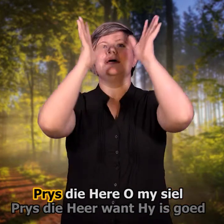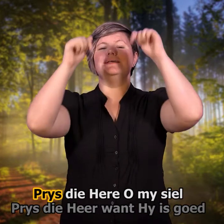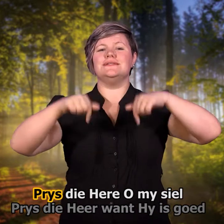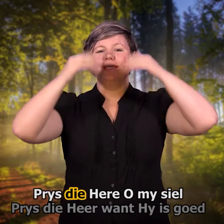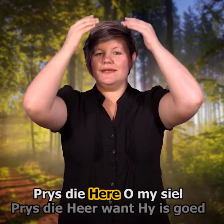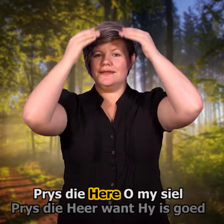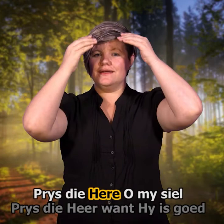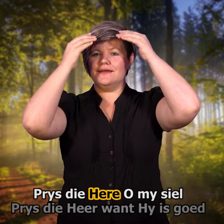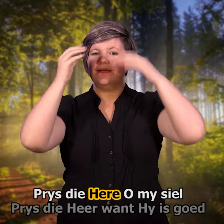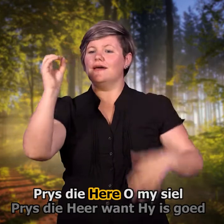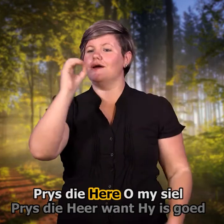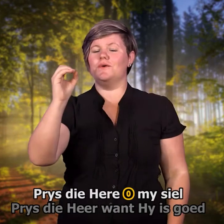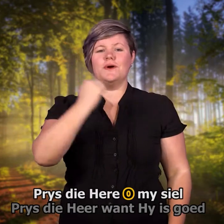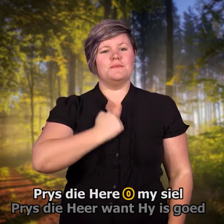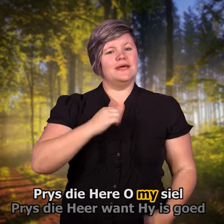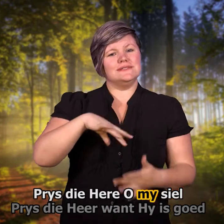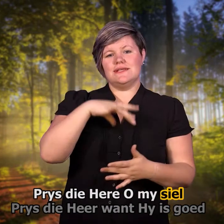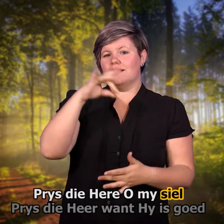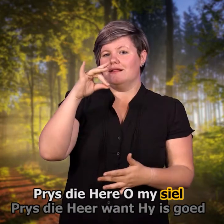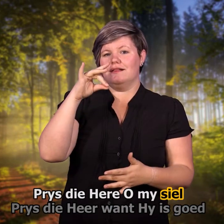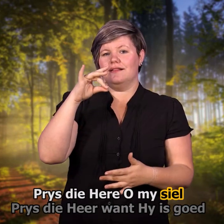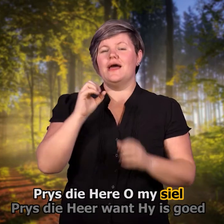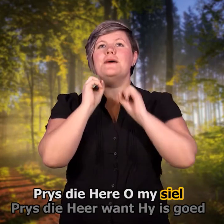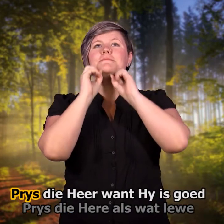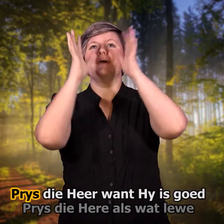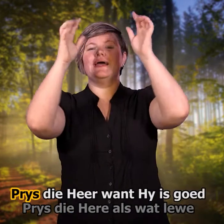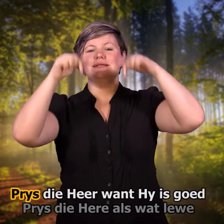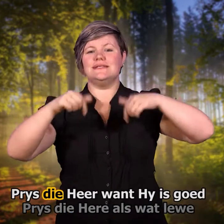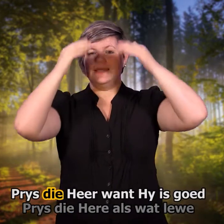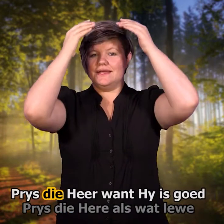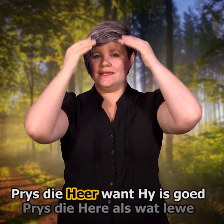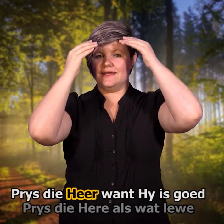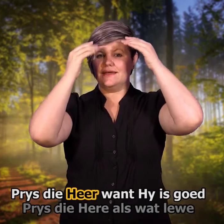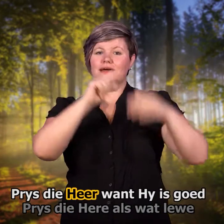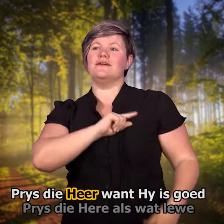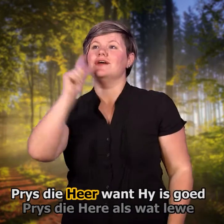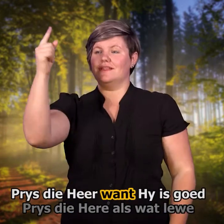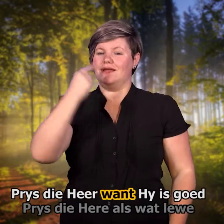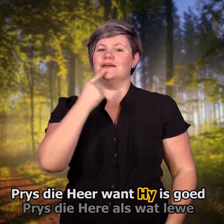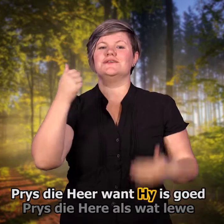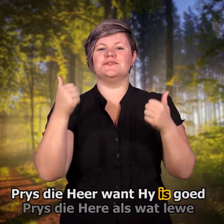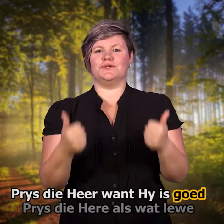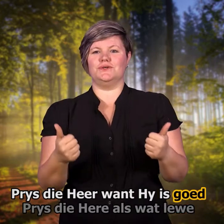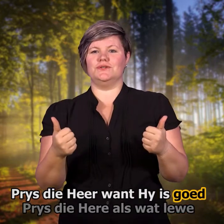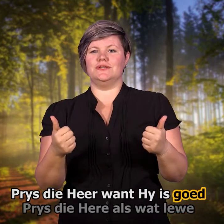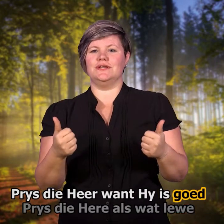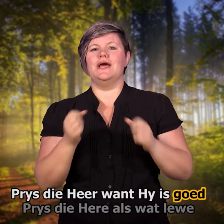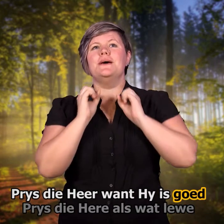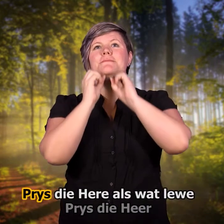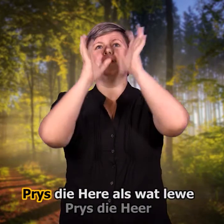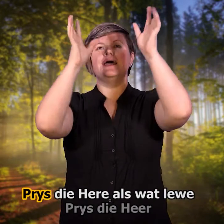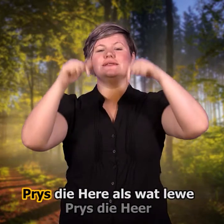Prijs die Heer, o my siel, prijs die Heer, want hy is goed.